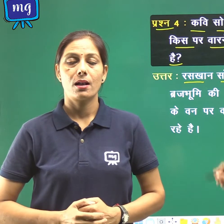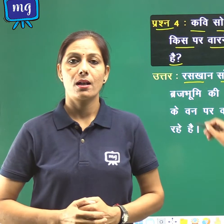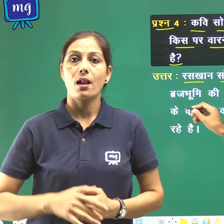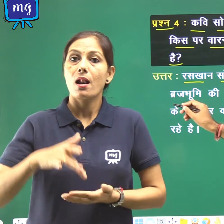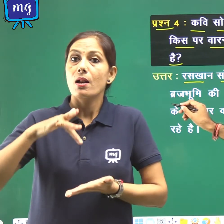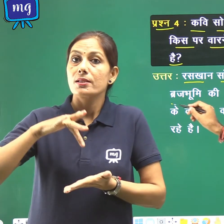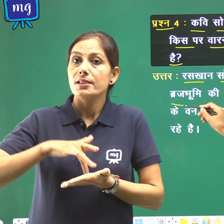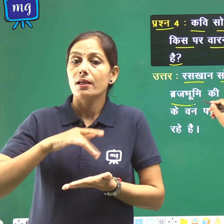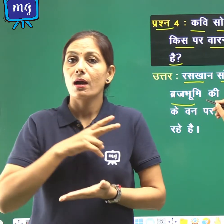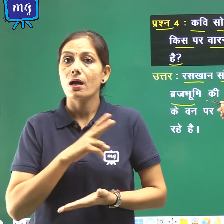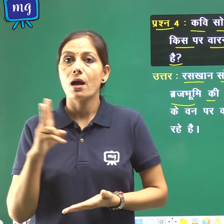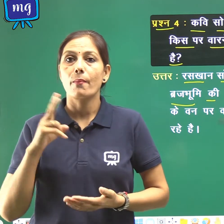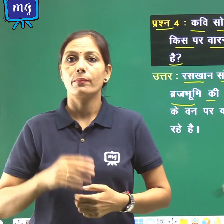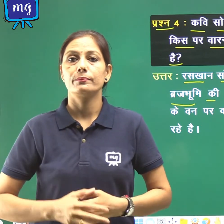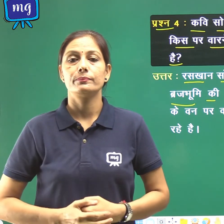ब्रजभूमि की